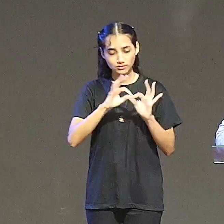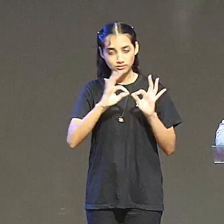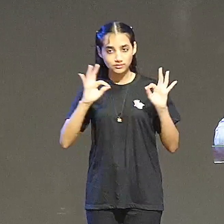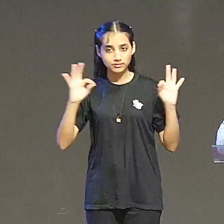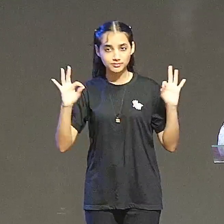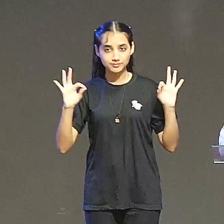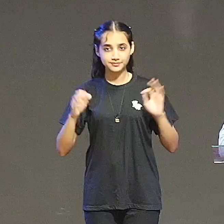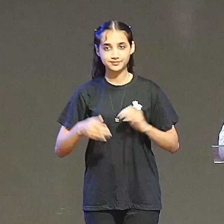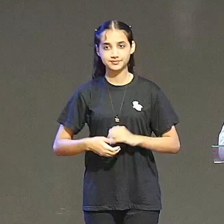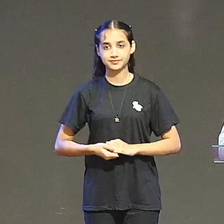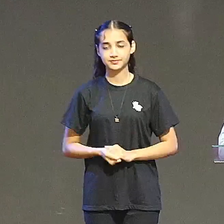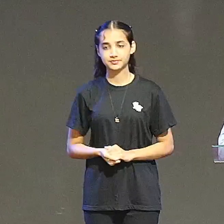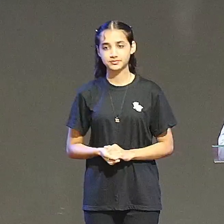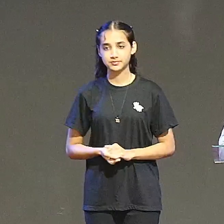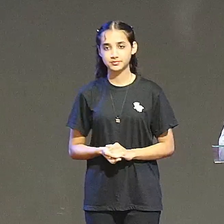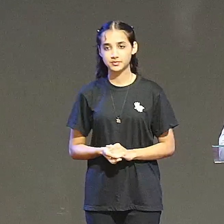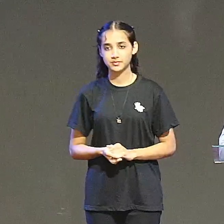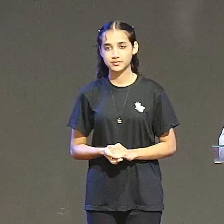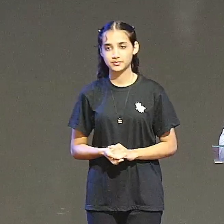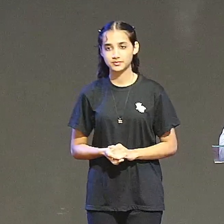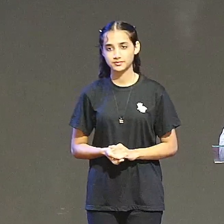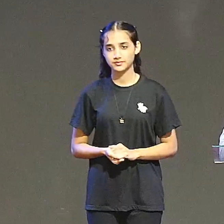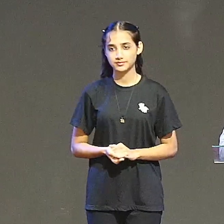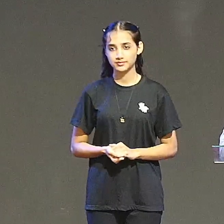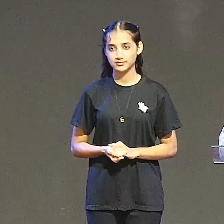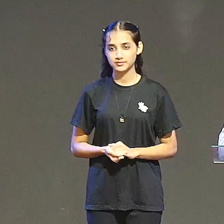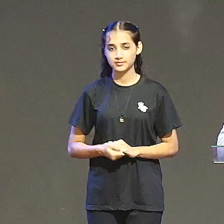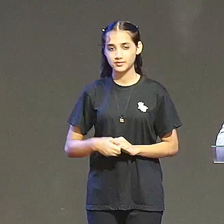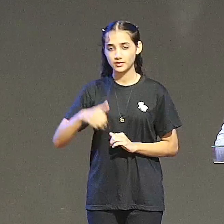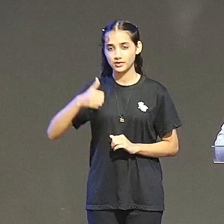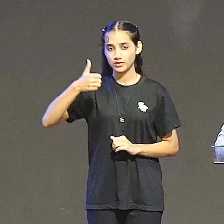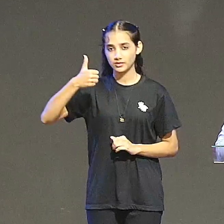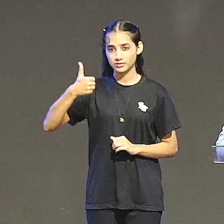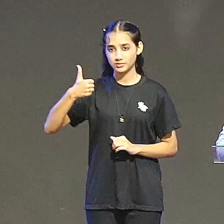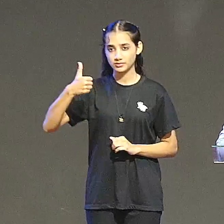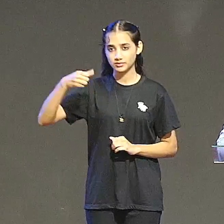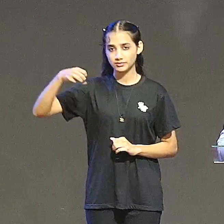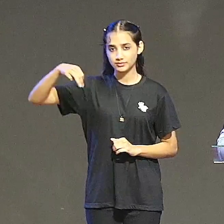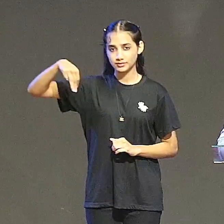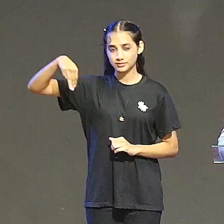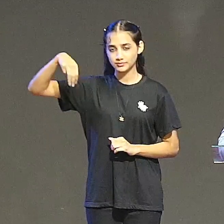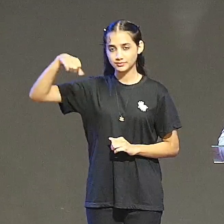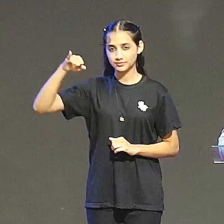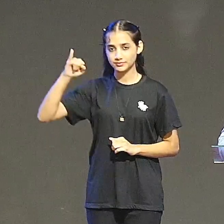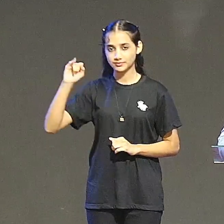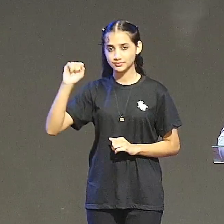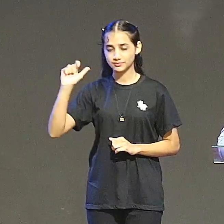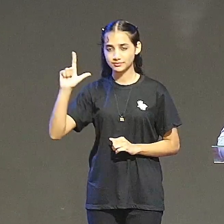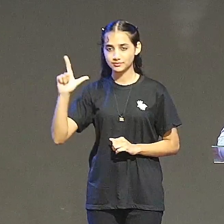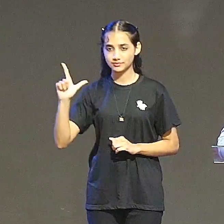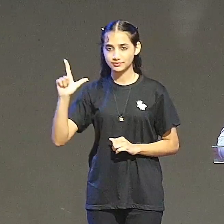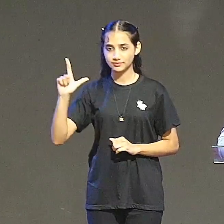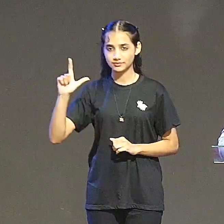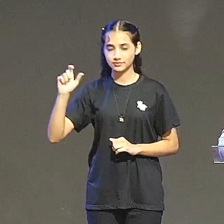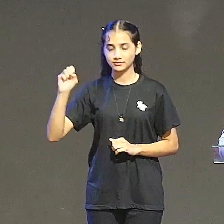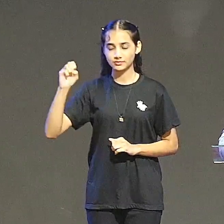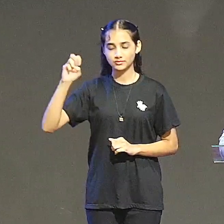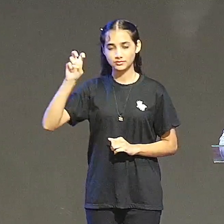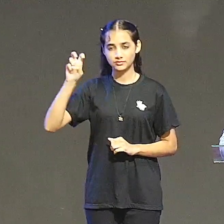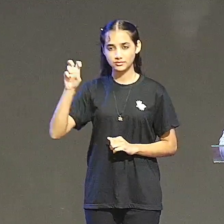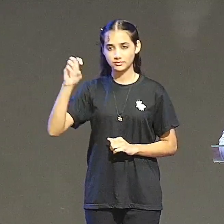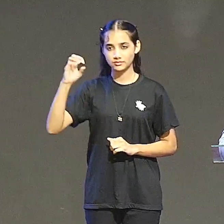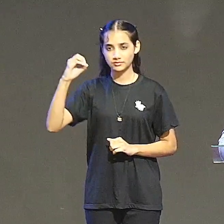galáxia quase 15 km é tipo a bola de futebol tá aqui em Nova Almeida Mas você passa